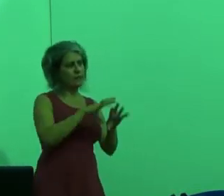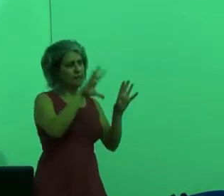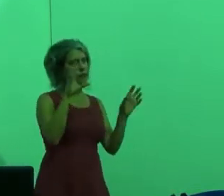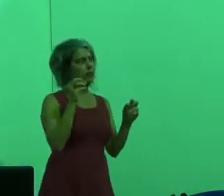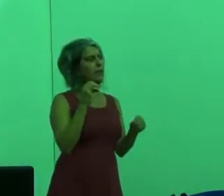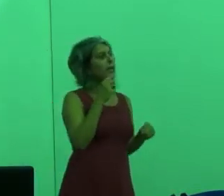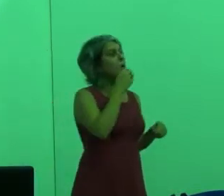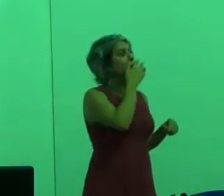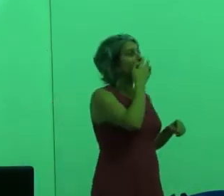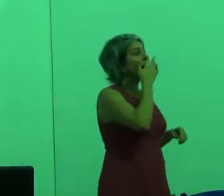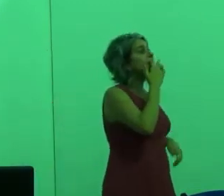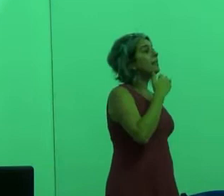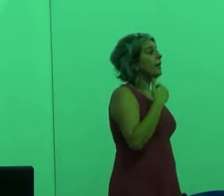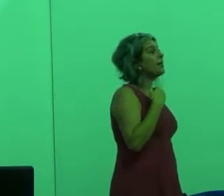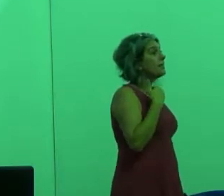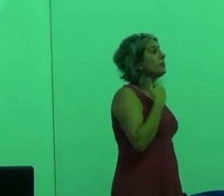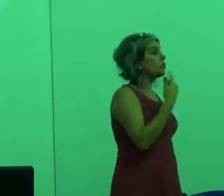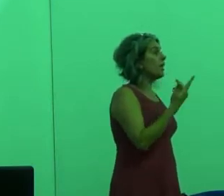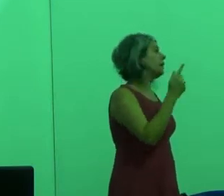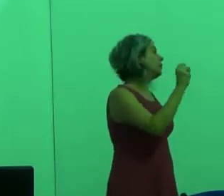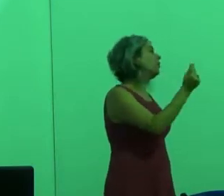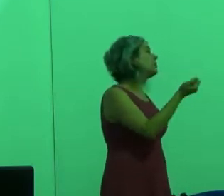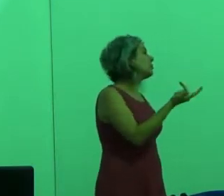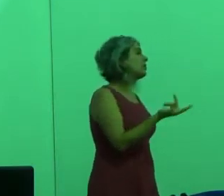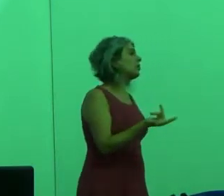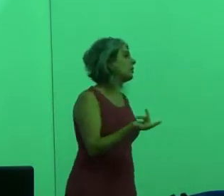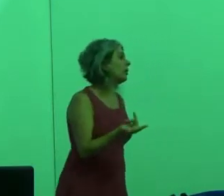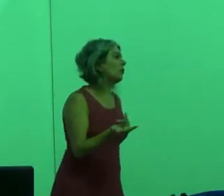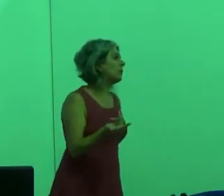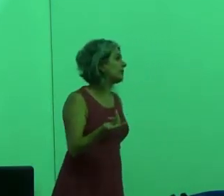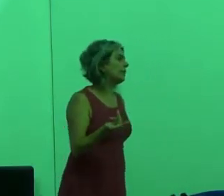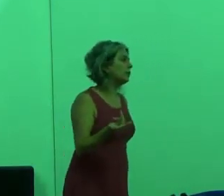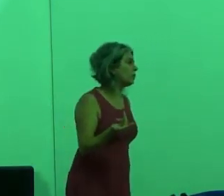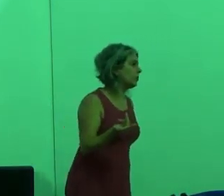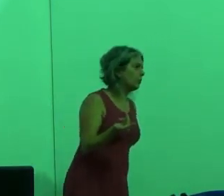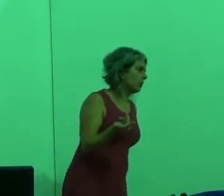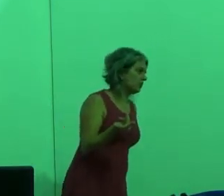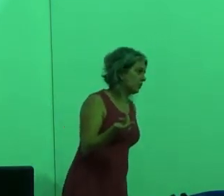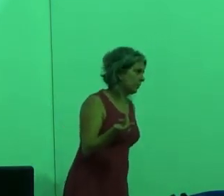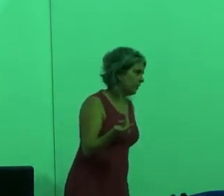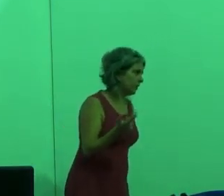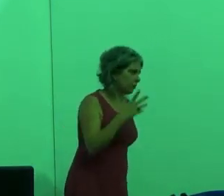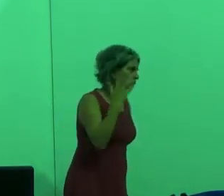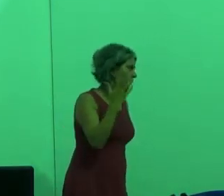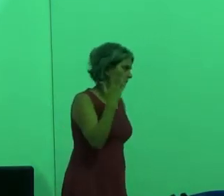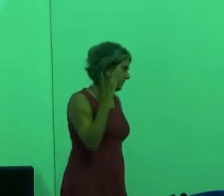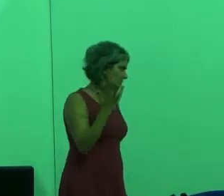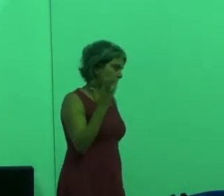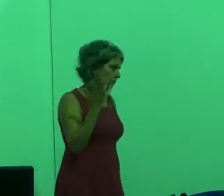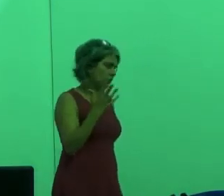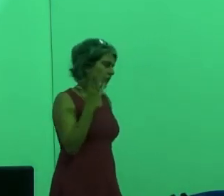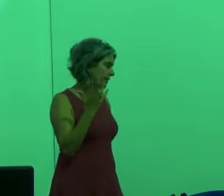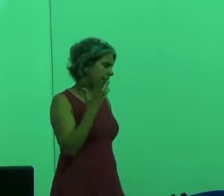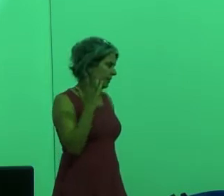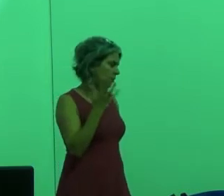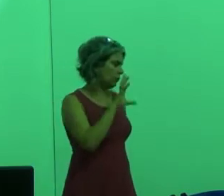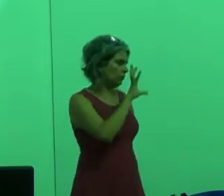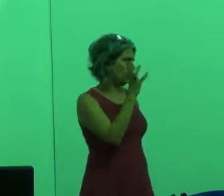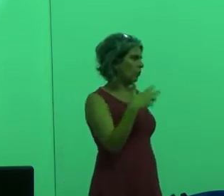pensar. Porque ela se projeta, muito antes de se projetar como apresentadora de programas de TV, suponho que seja, não sei se é esse o modo